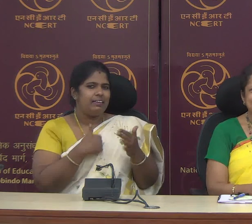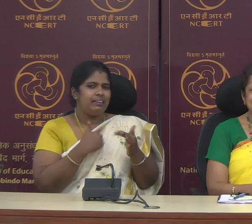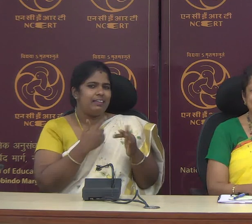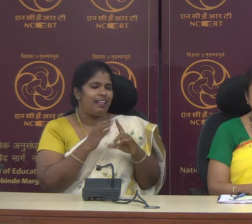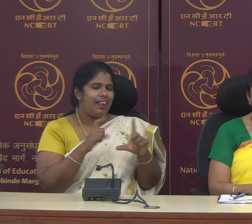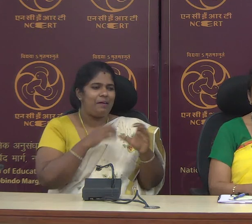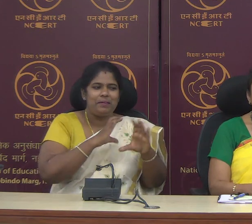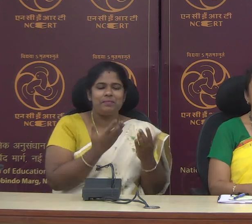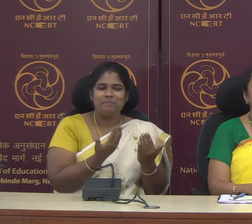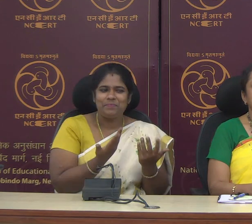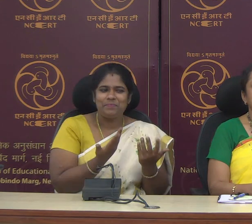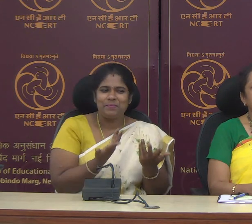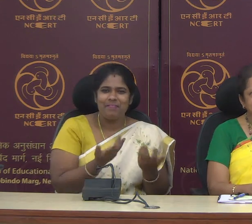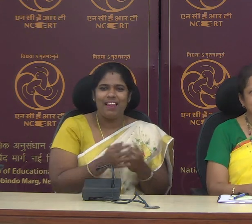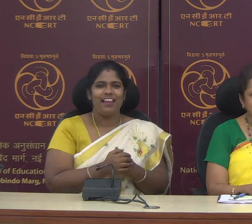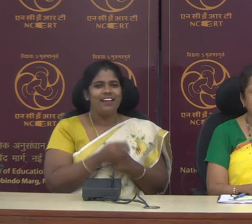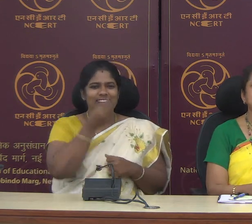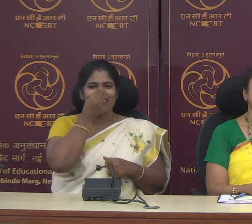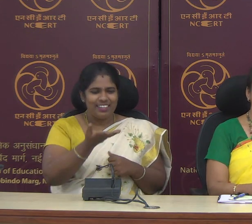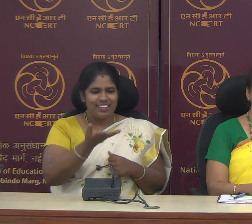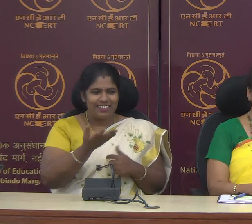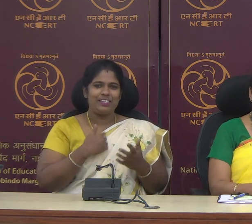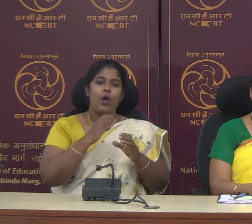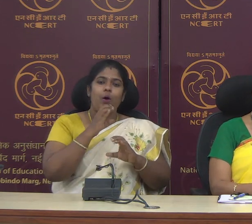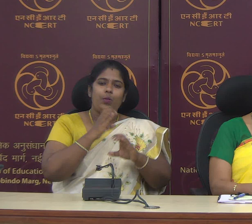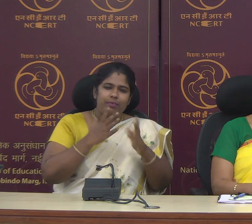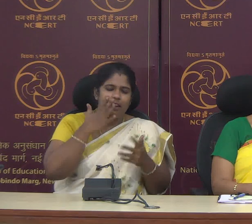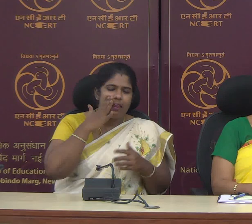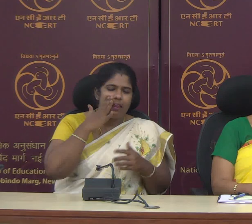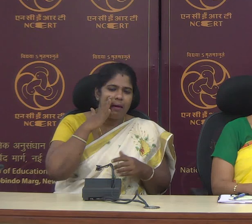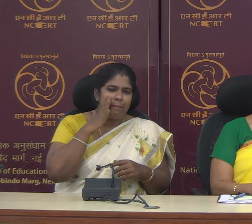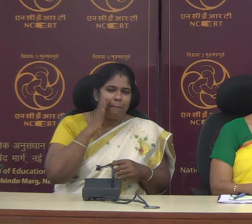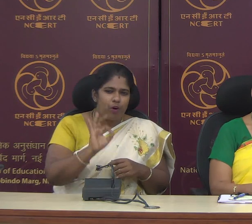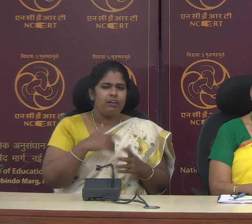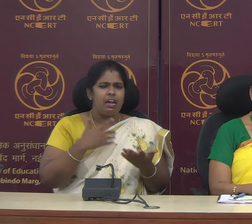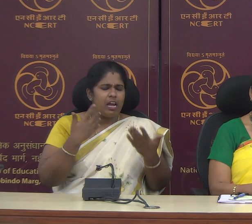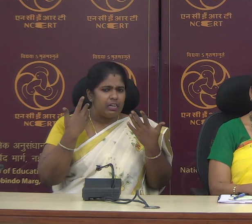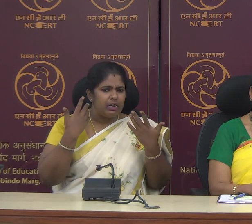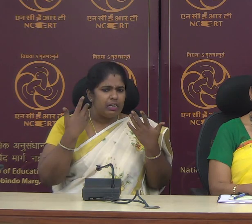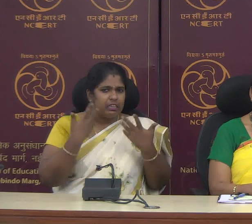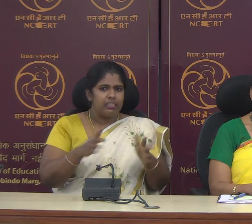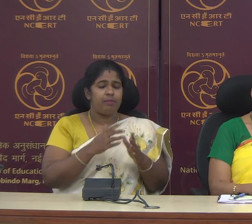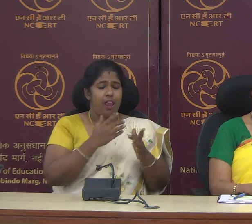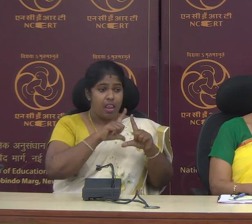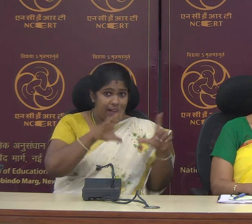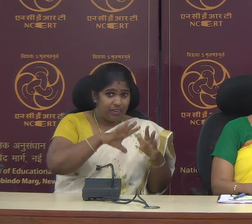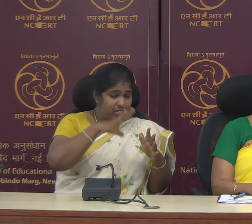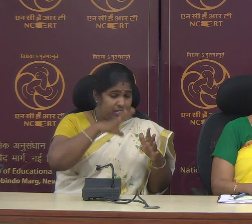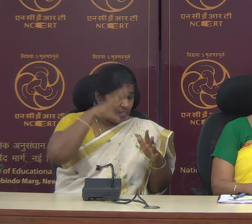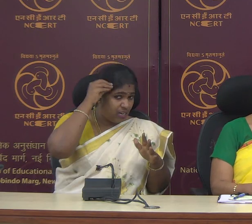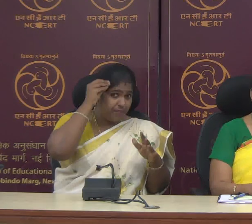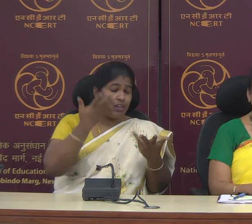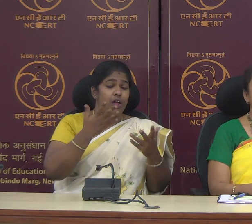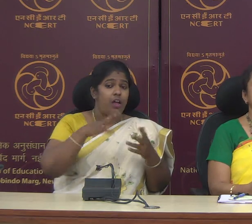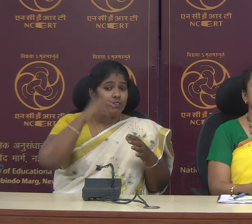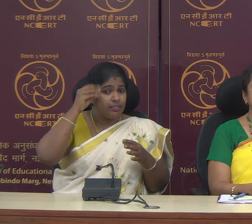हैं आसानी से। तो बहुत बहुत ज़रूरी है, और जितनी ज़्यादा भाषाएं आप सीखते हैं उतनी ही